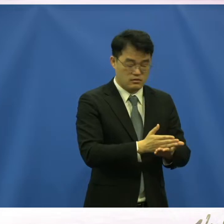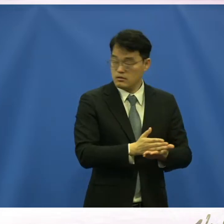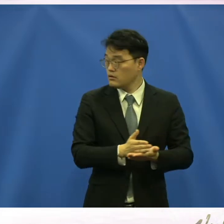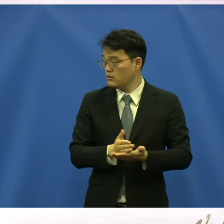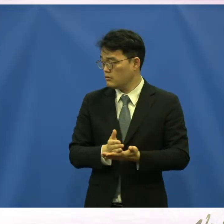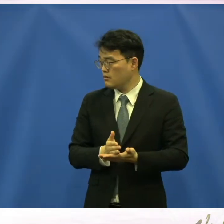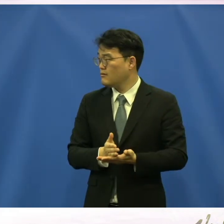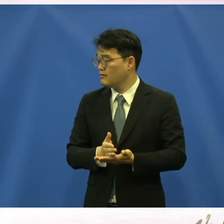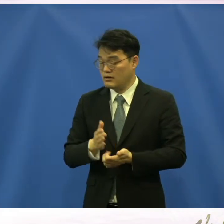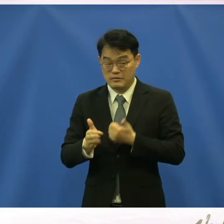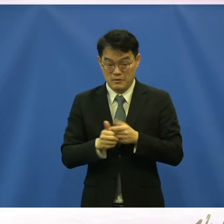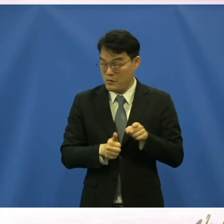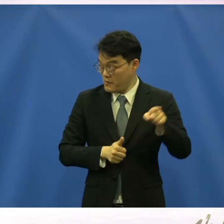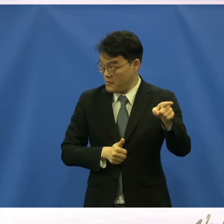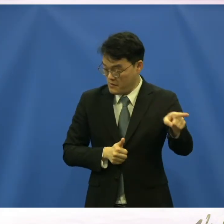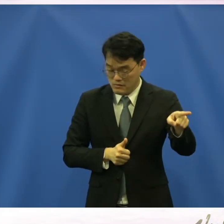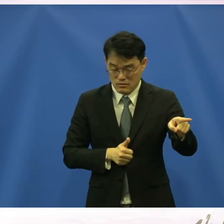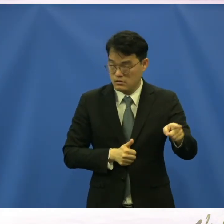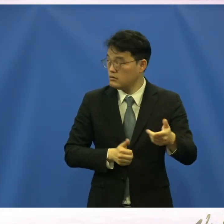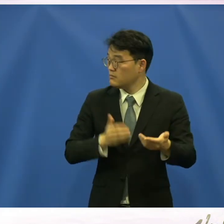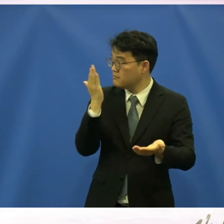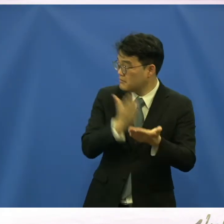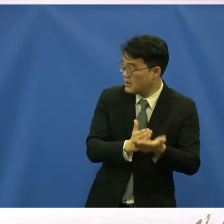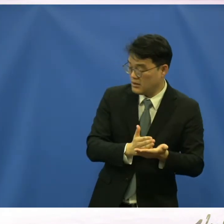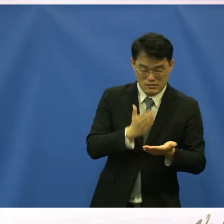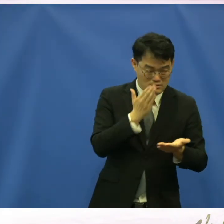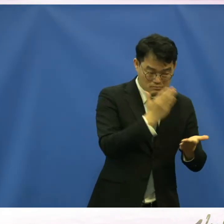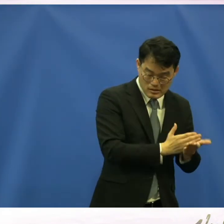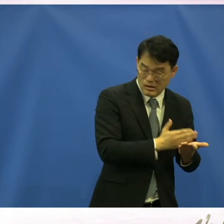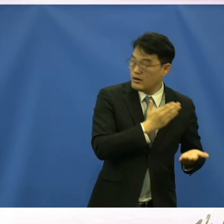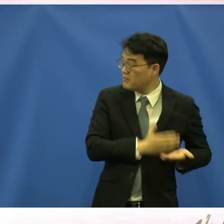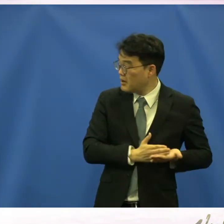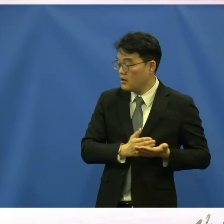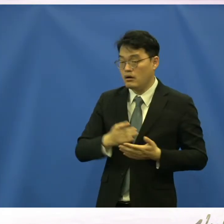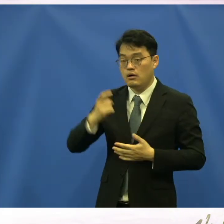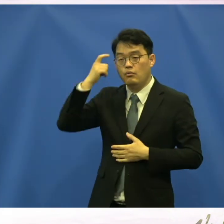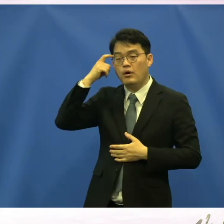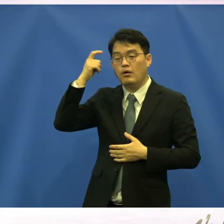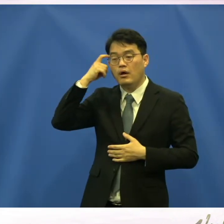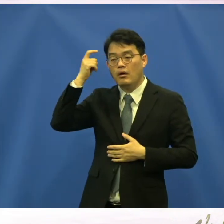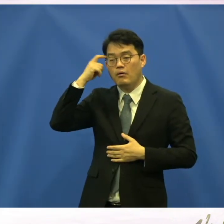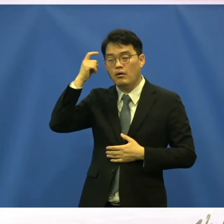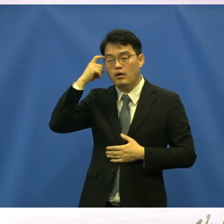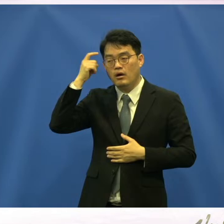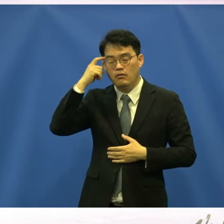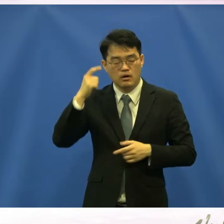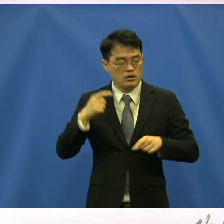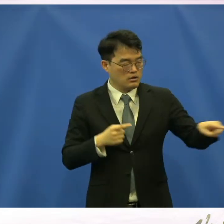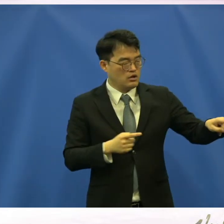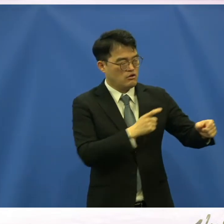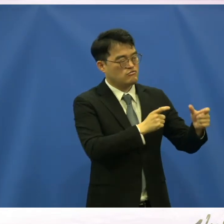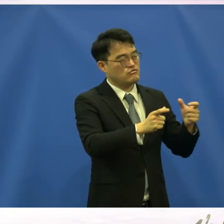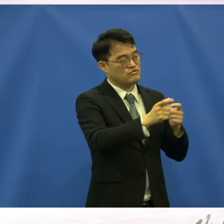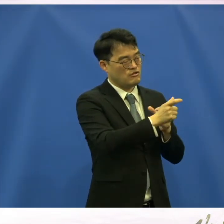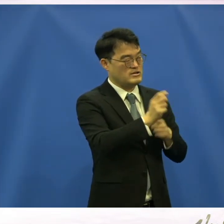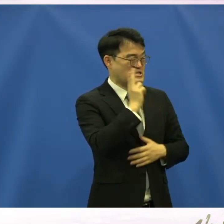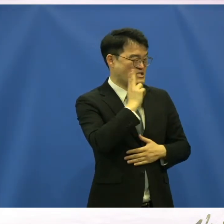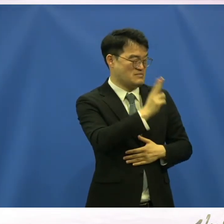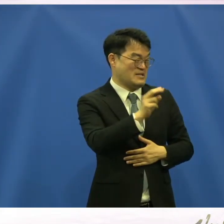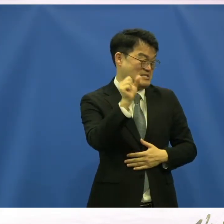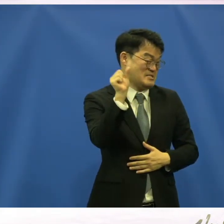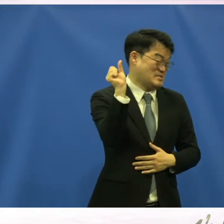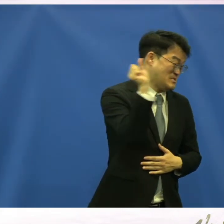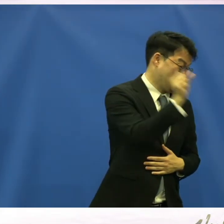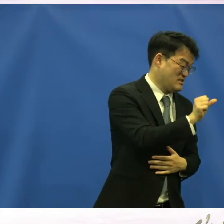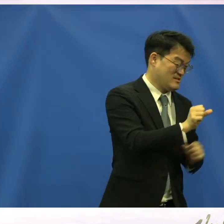큰 재앙을 막기 위하여 고난을 주실 때가 있어요. 차라리 그 고난이나 그 고난이 아니면 훨씬 더